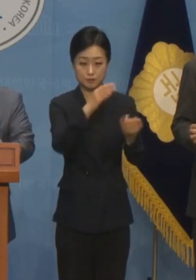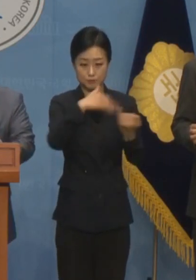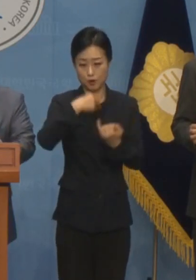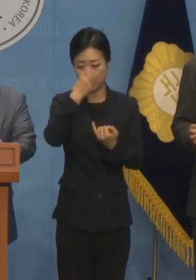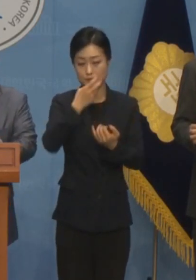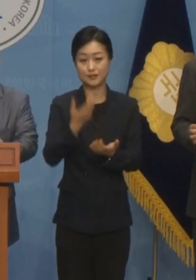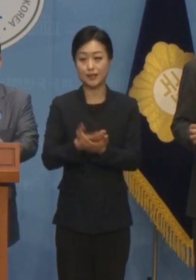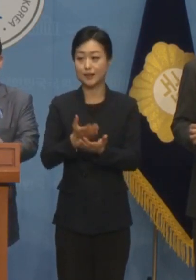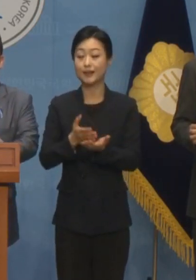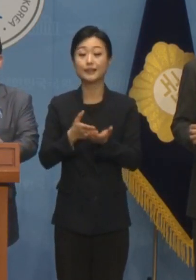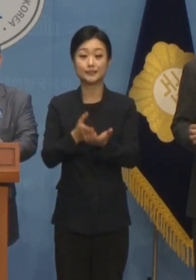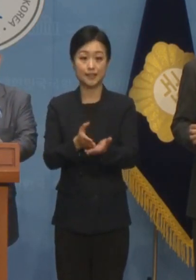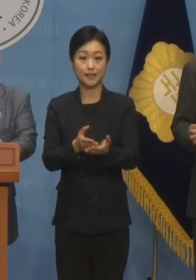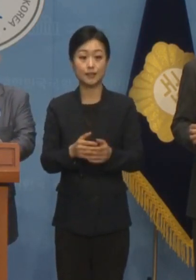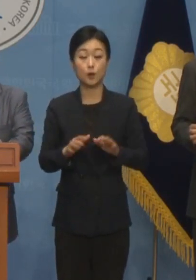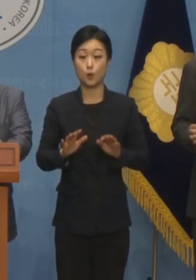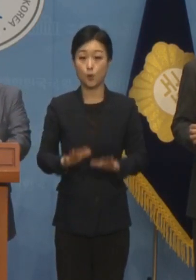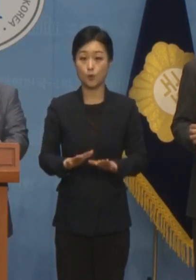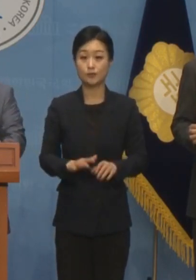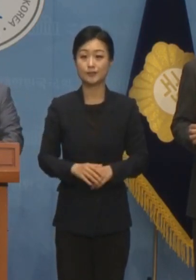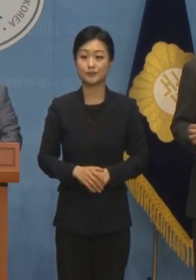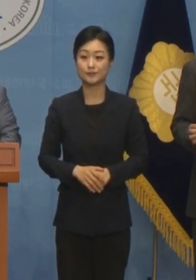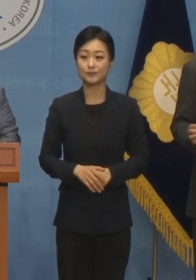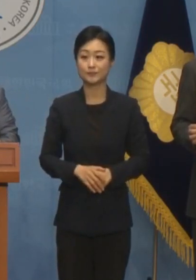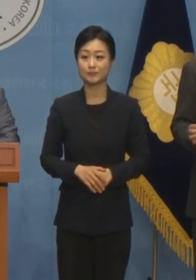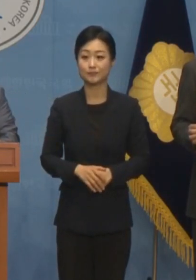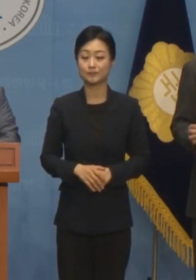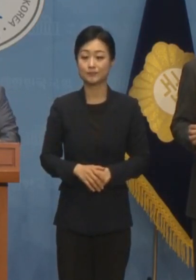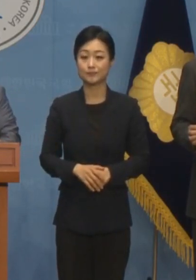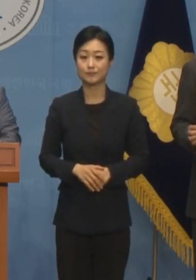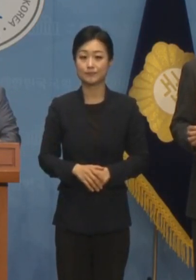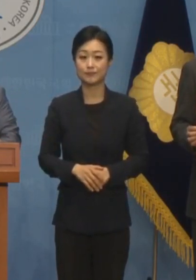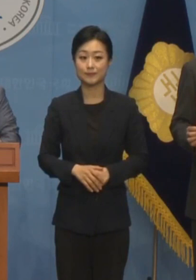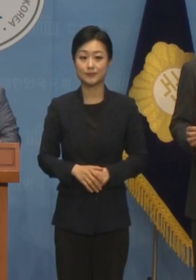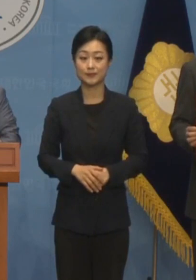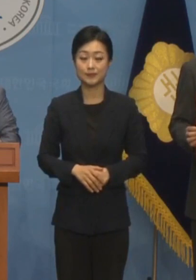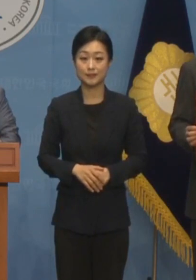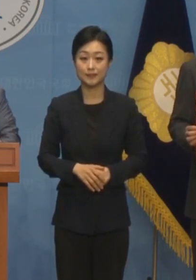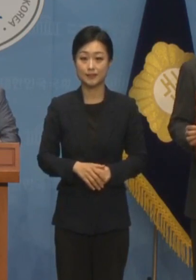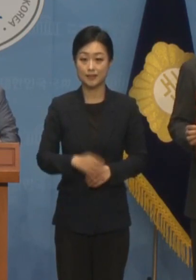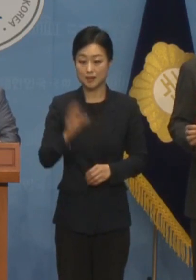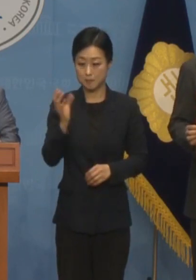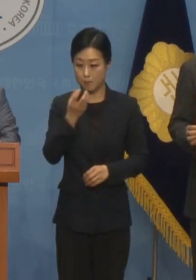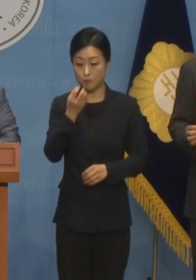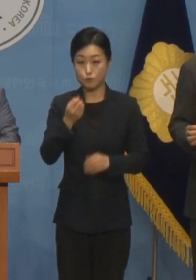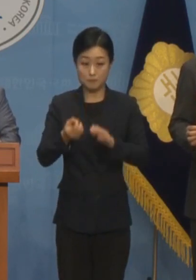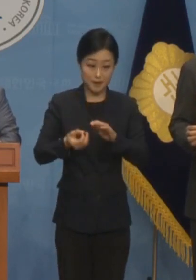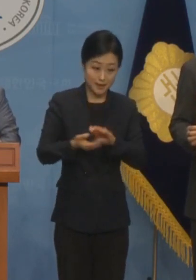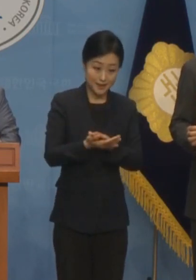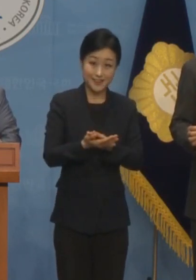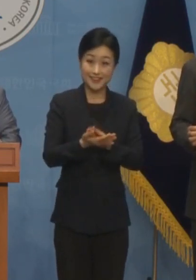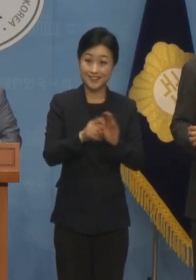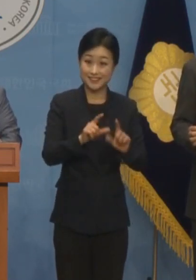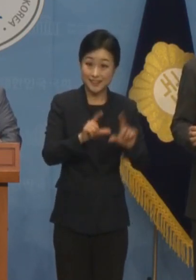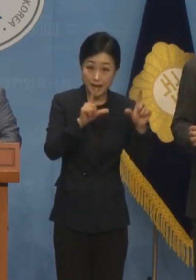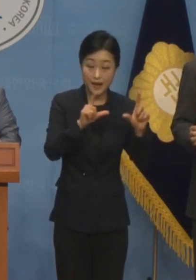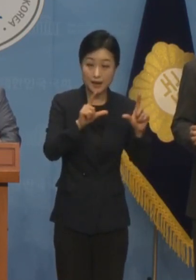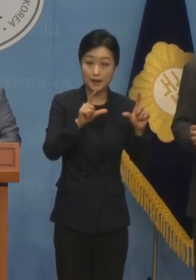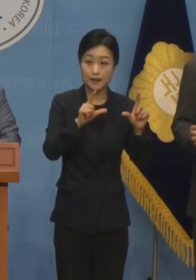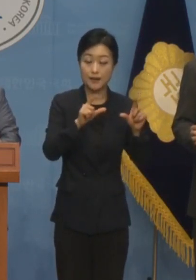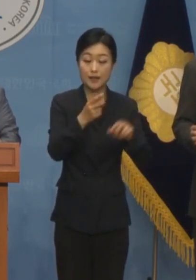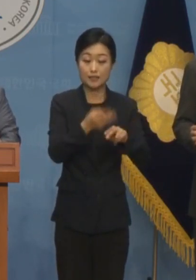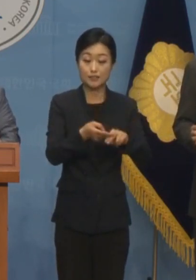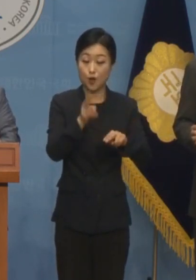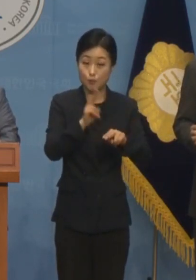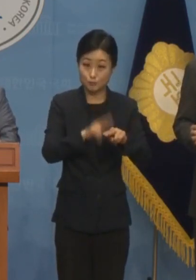없는 상황입니다. 그런데 오늘 다시 한 번 말씀드리지만 당일 반환을 지시했다. 그 에코백에 선물이